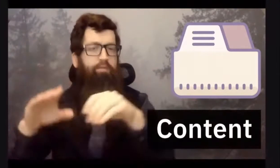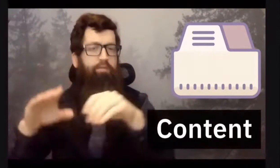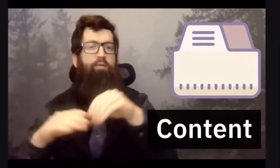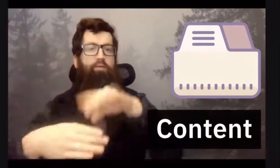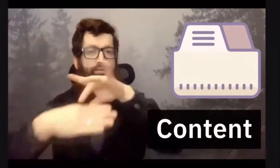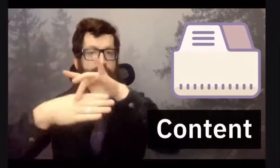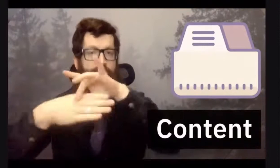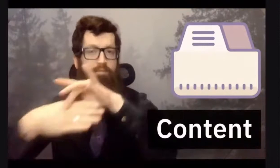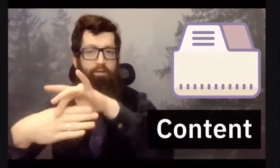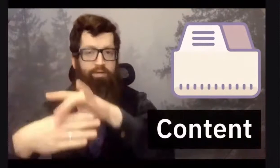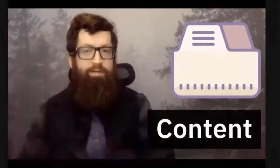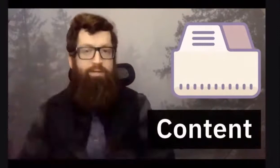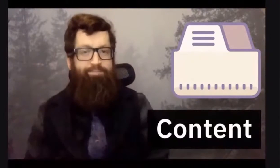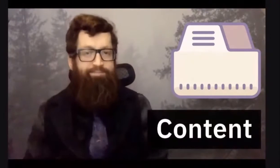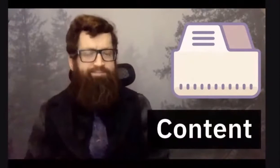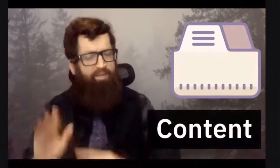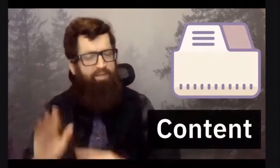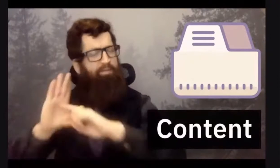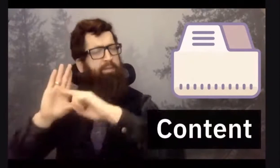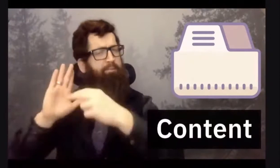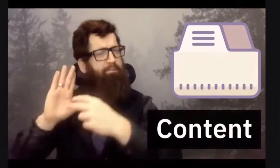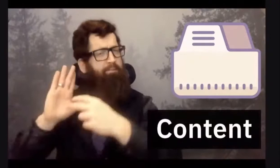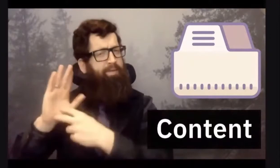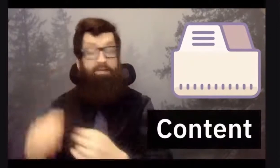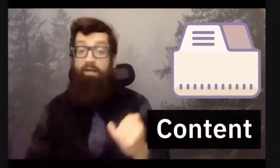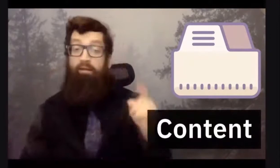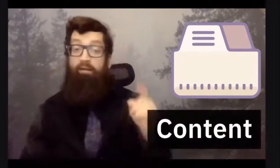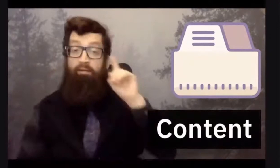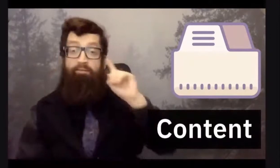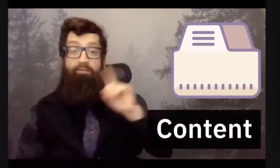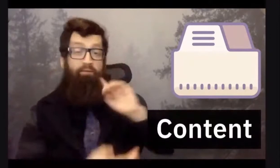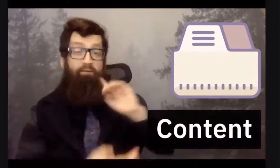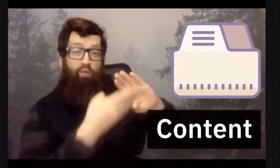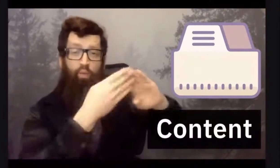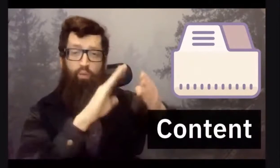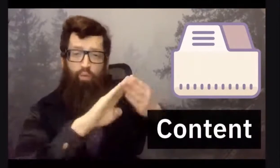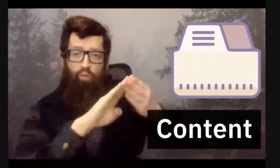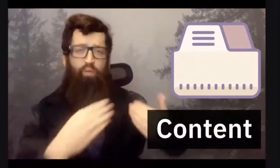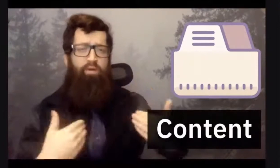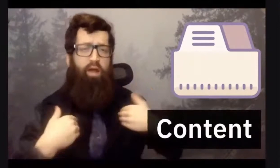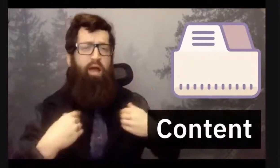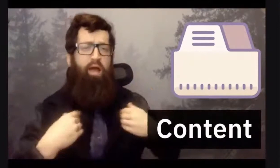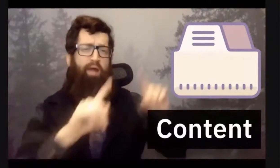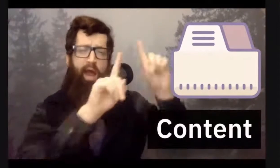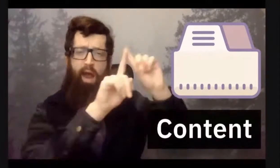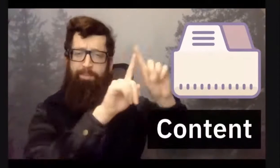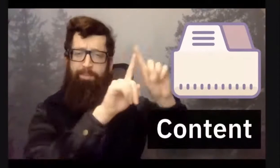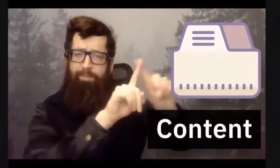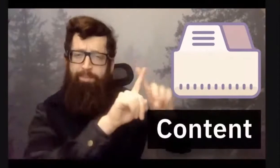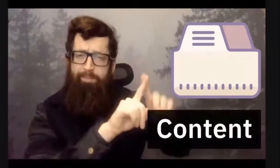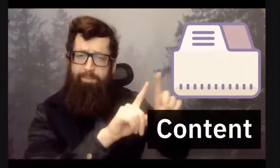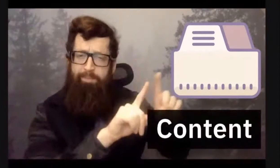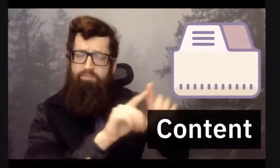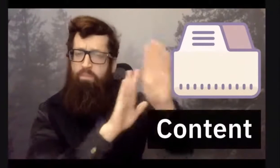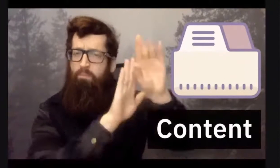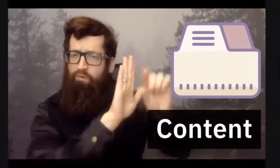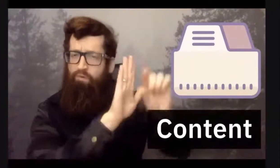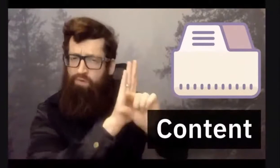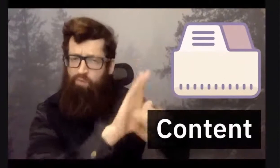si los miembros con sordera en la comunidad tienen distintos trasfondos, distintas identidades, eso se debe reflejar en el